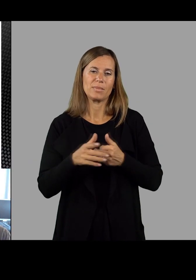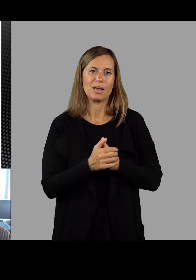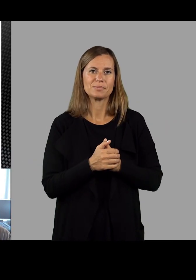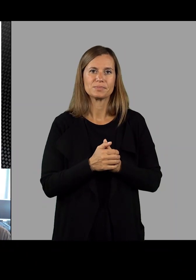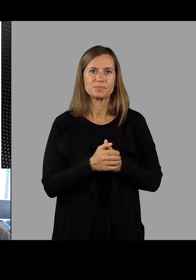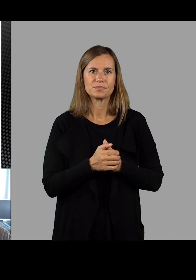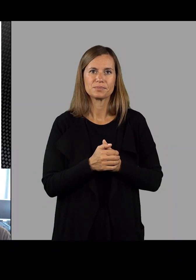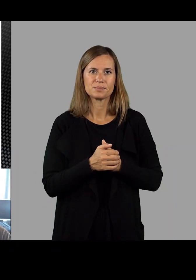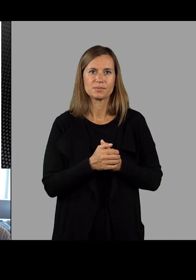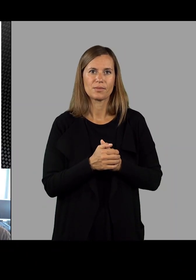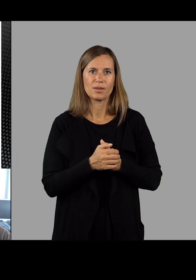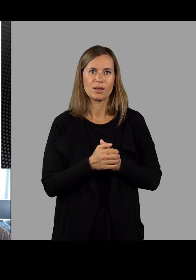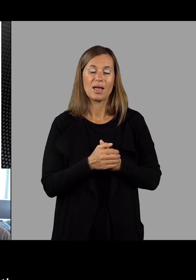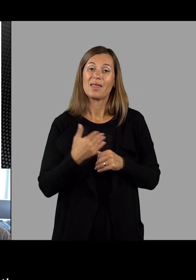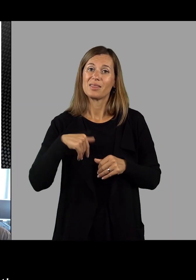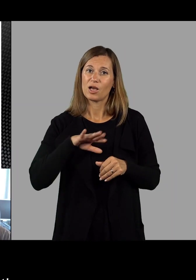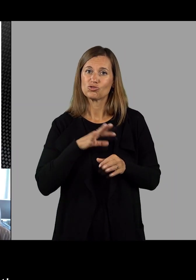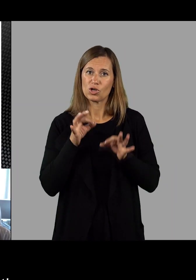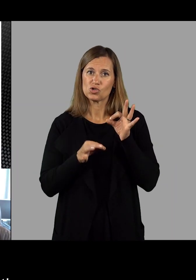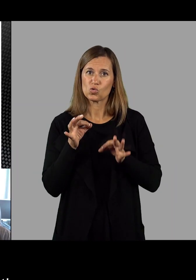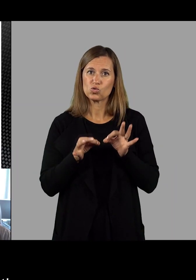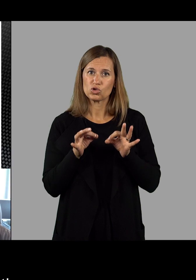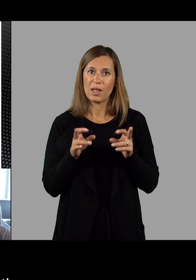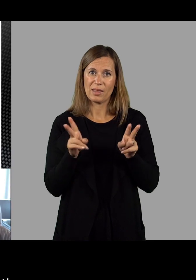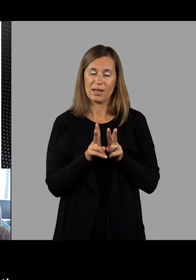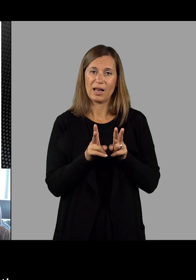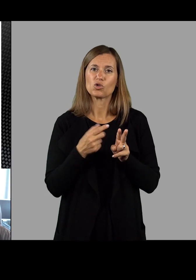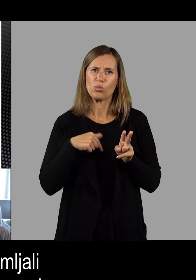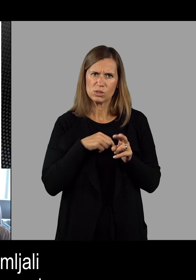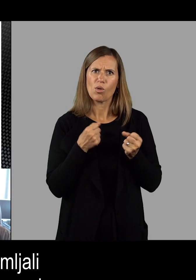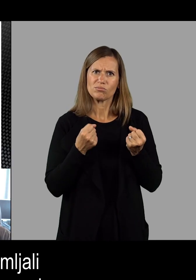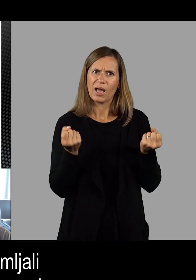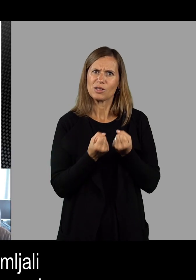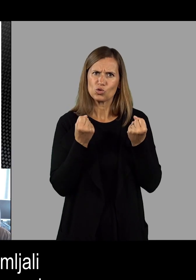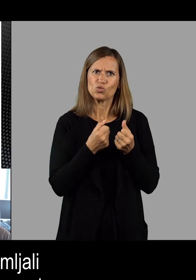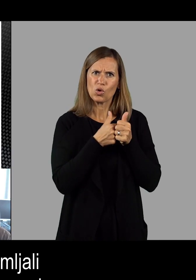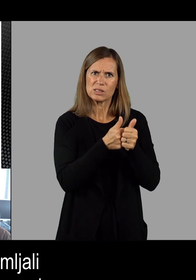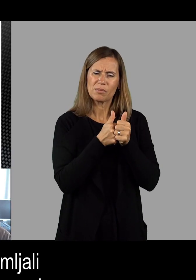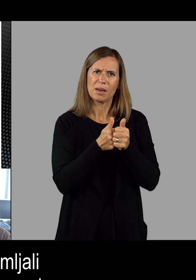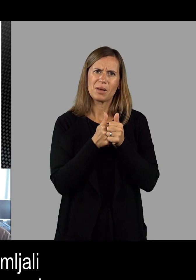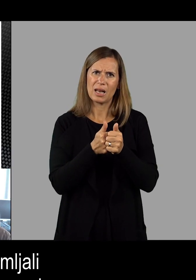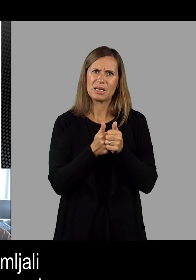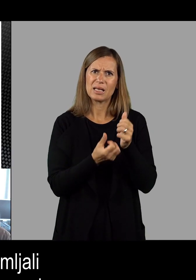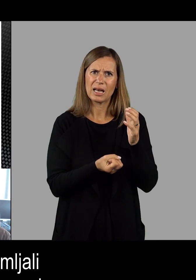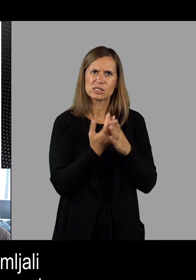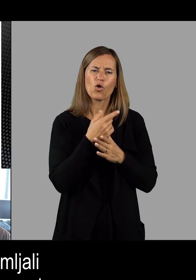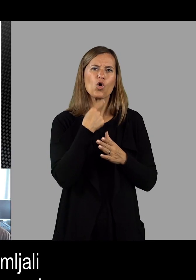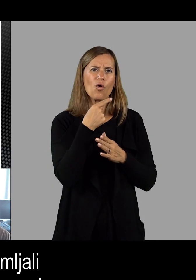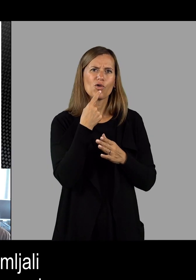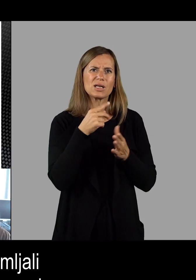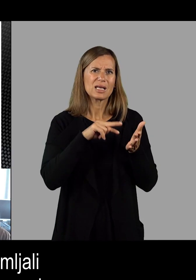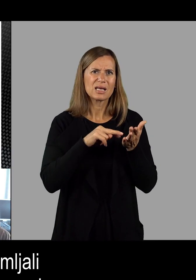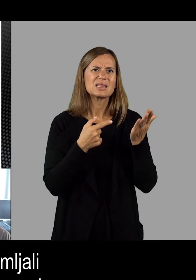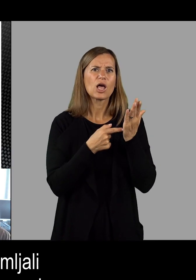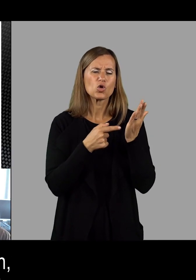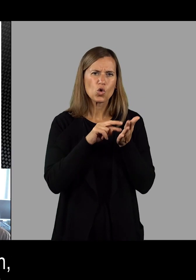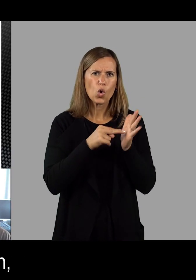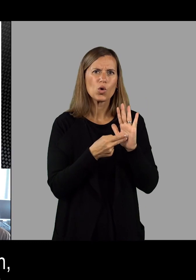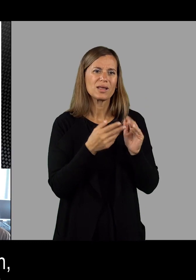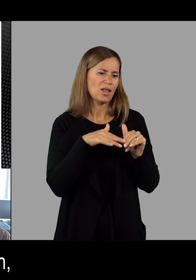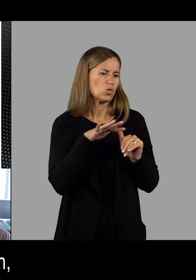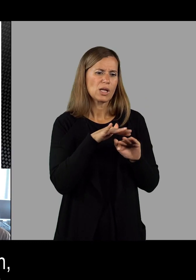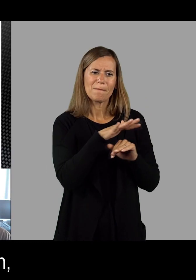uporabljajo. Zdaj naše izkušnje, na kratko, mi smo precej aktivno spremljali razvoj govornih tehnologij na vseh